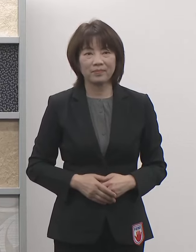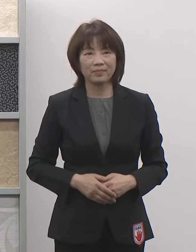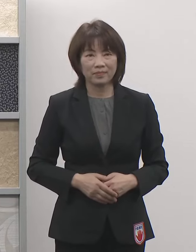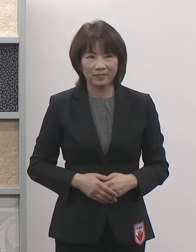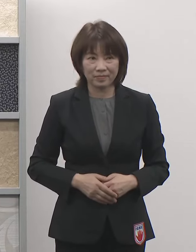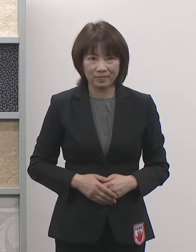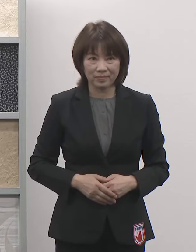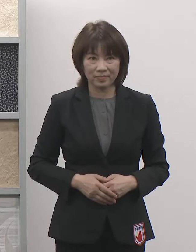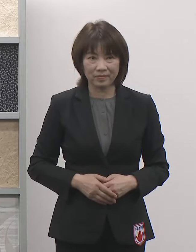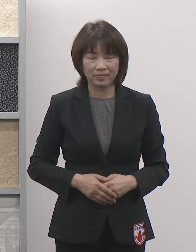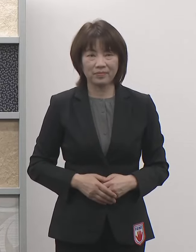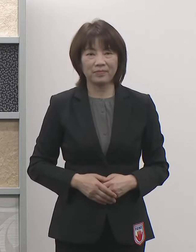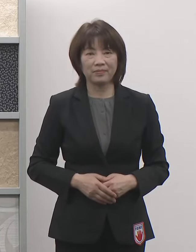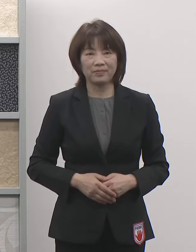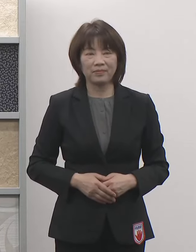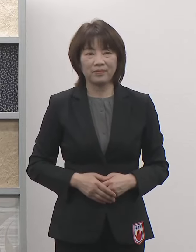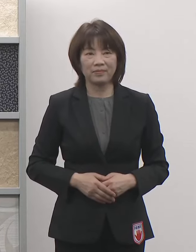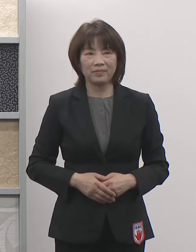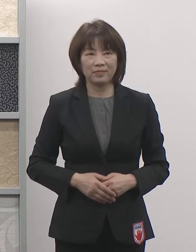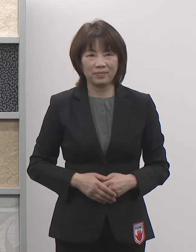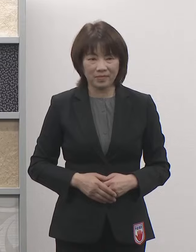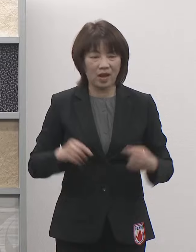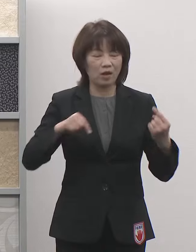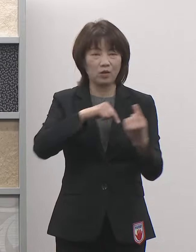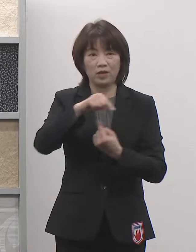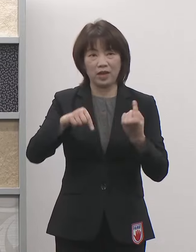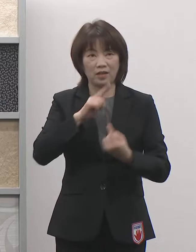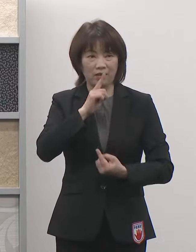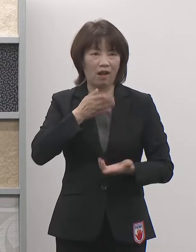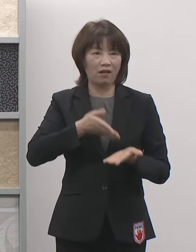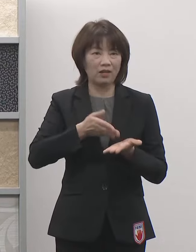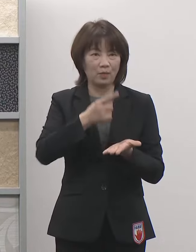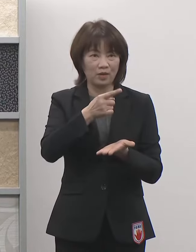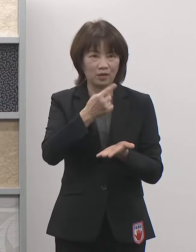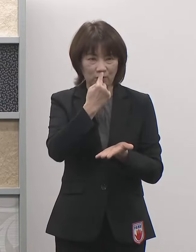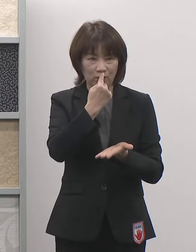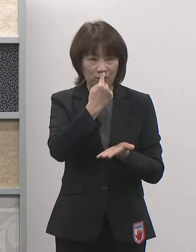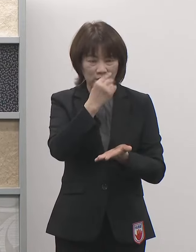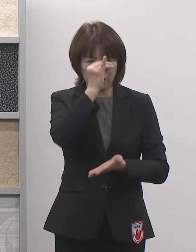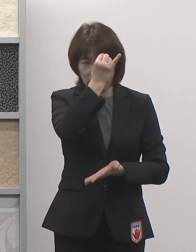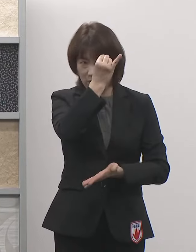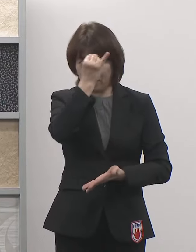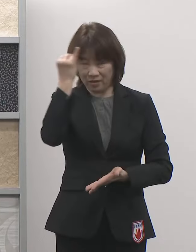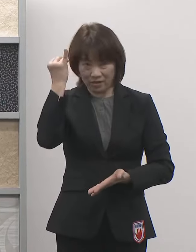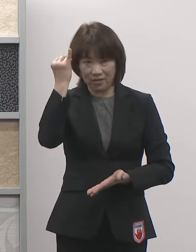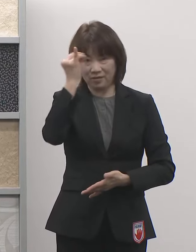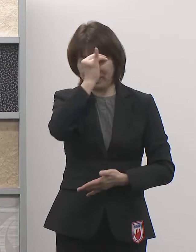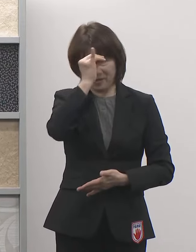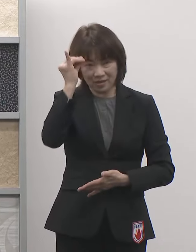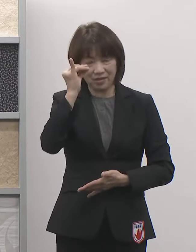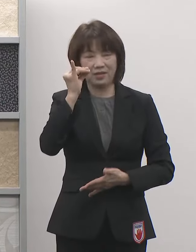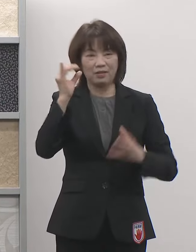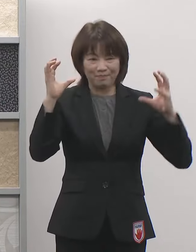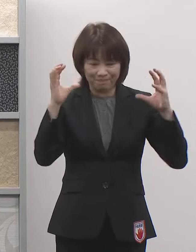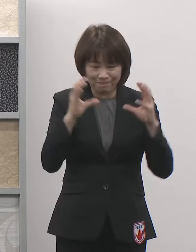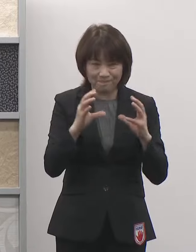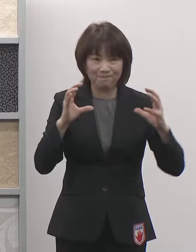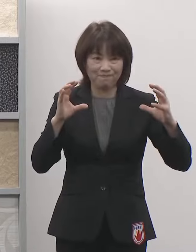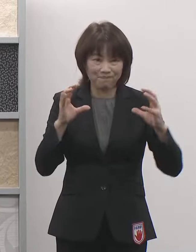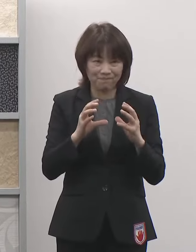その際に、これは繰り返し言っておりますが、集合地の活用と、いうものを念頭